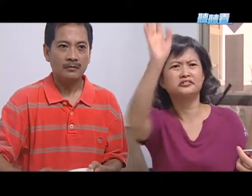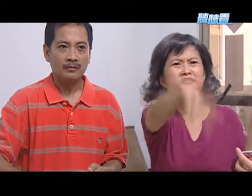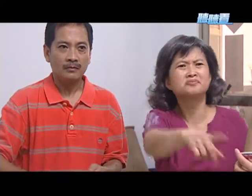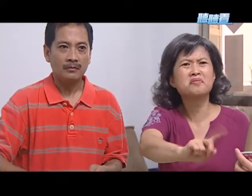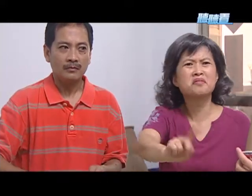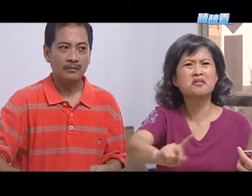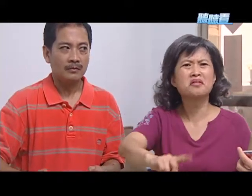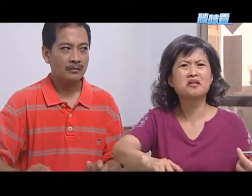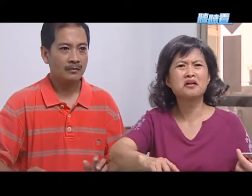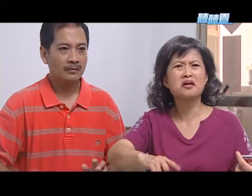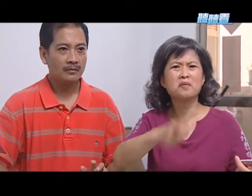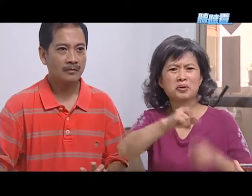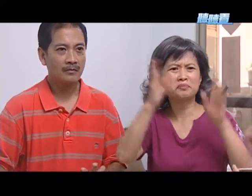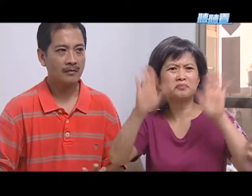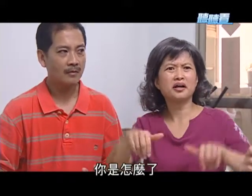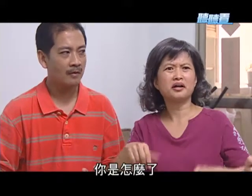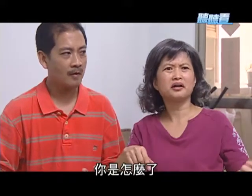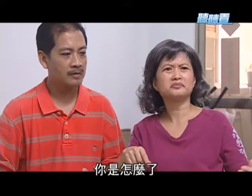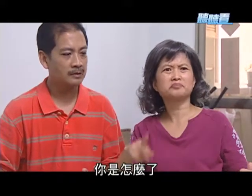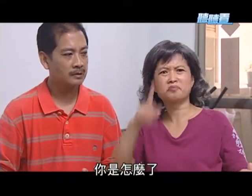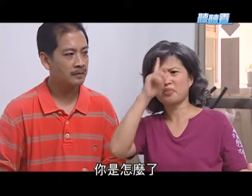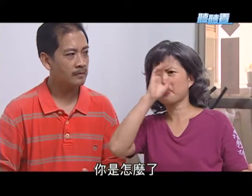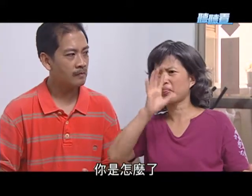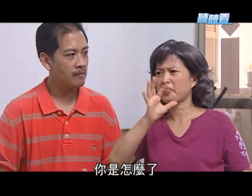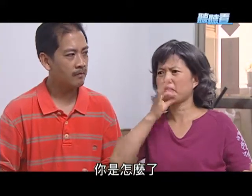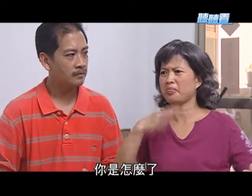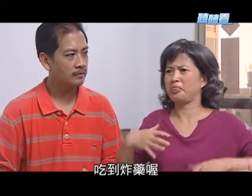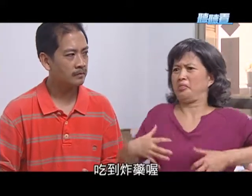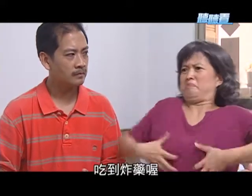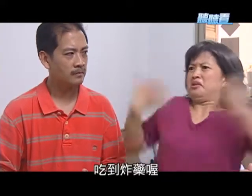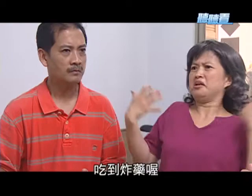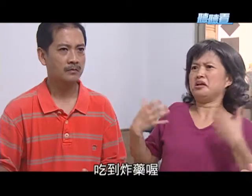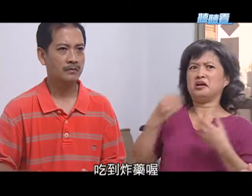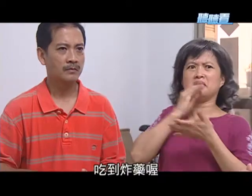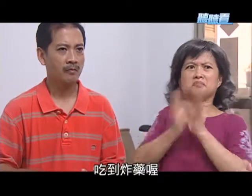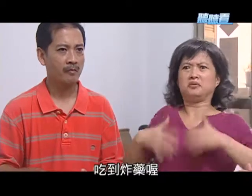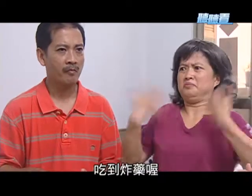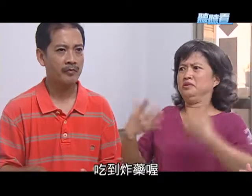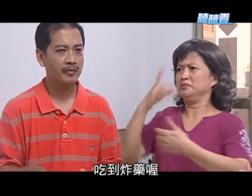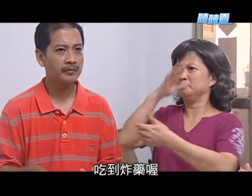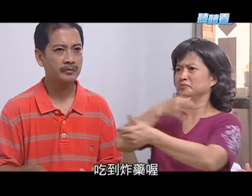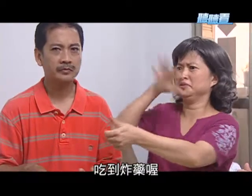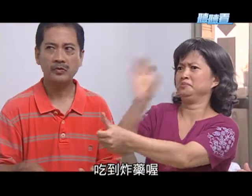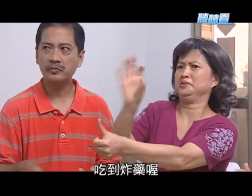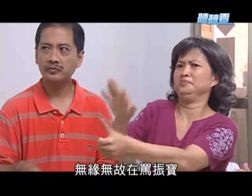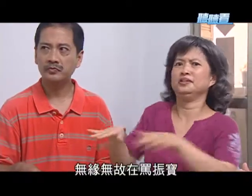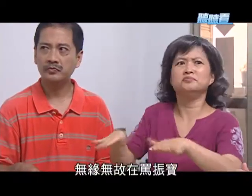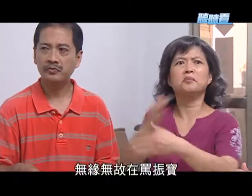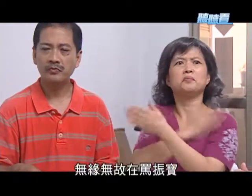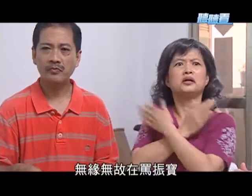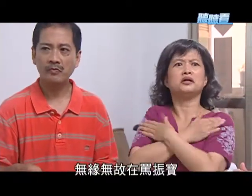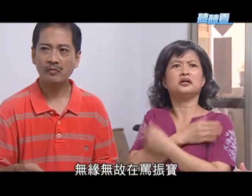嘿，啊，你是怎么了哈？是出道炸药哦？哎呦，无缘无故在骂郑